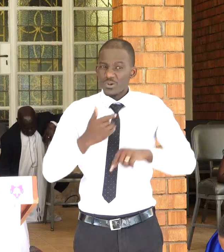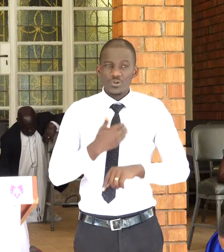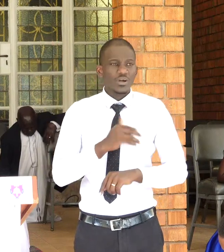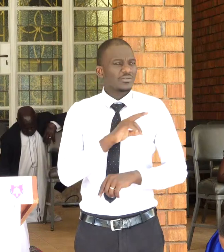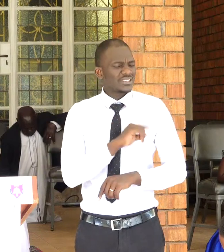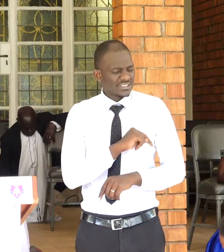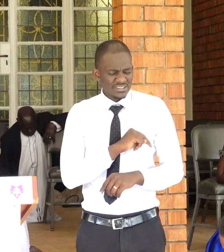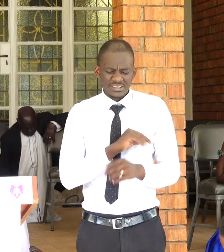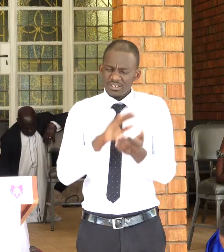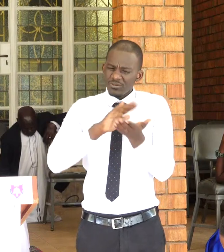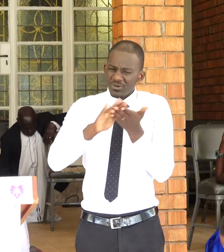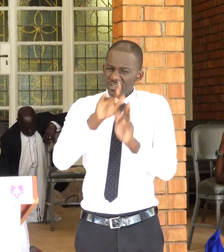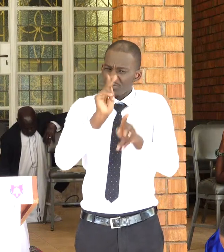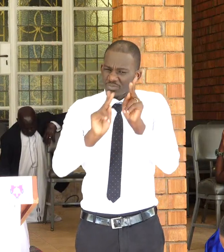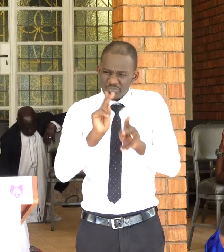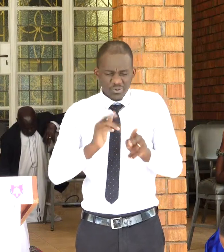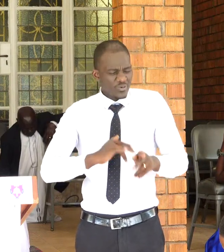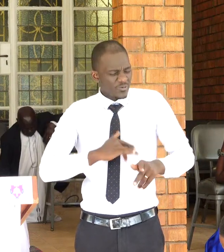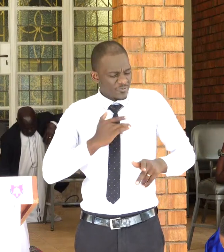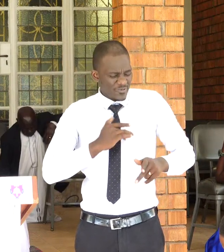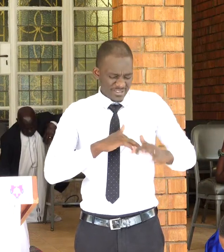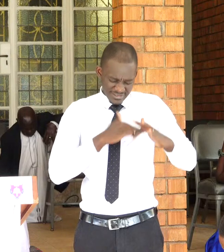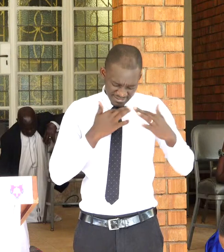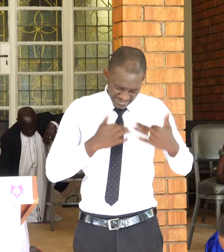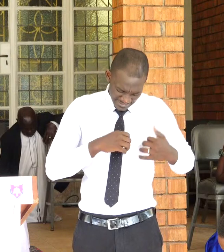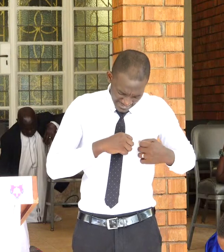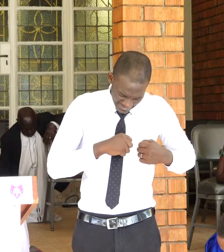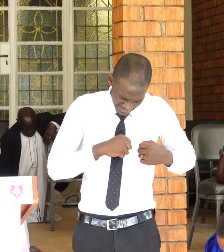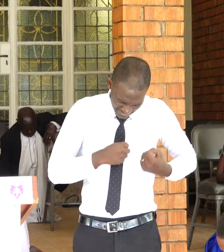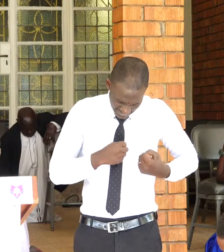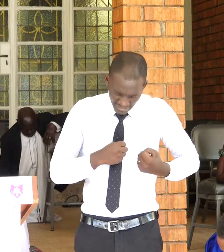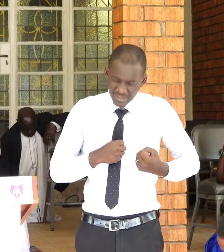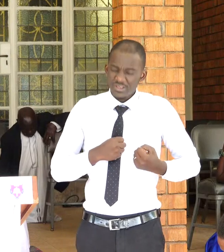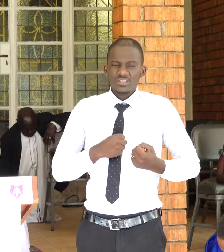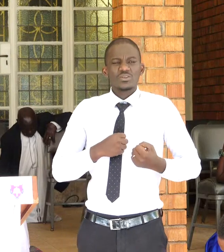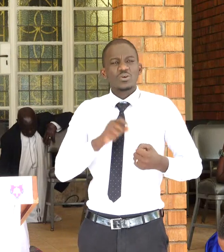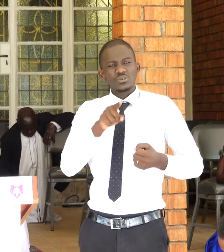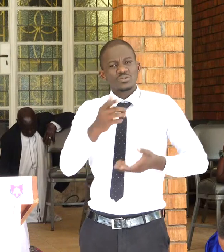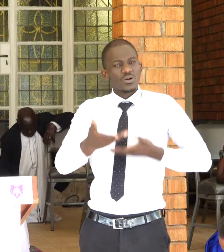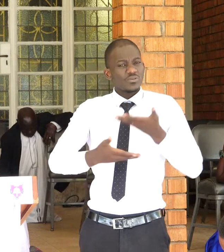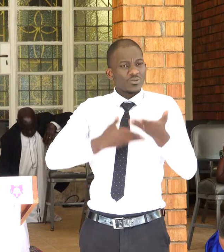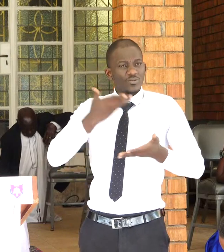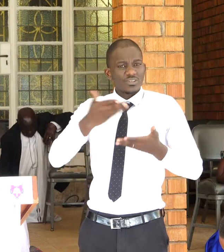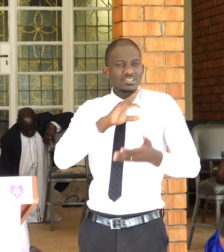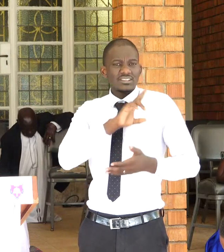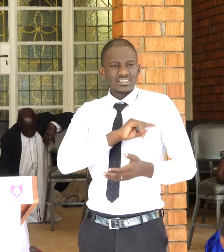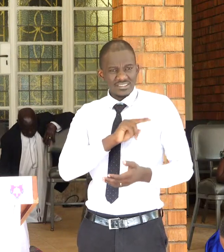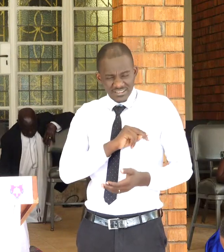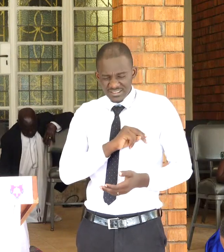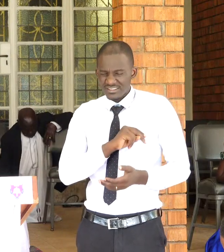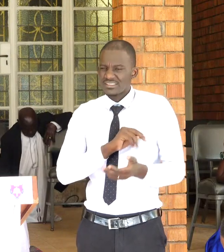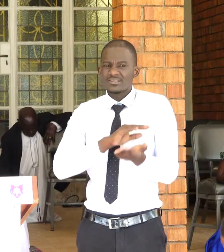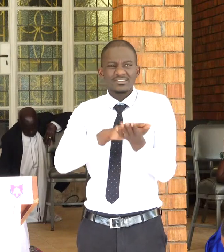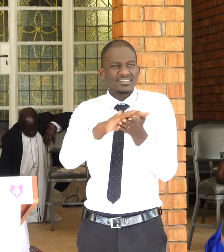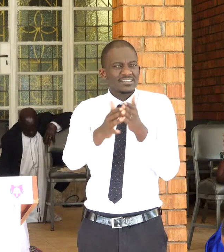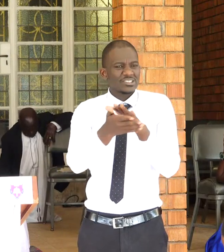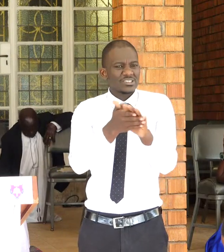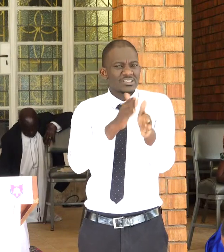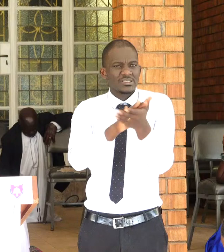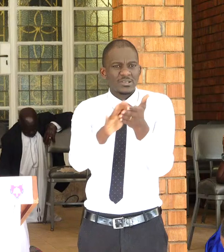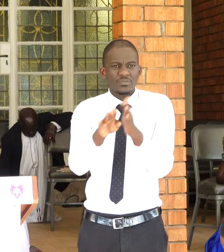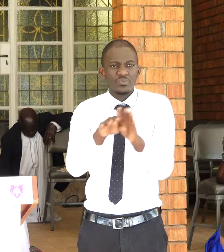obasaasire ababoneredde osaasire abatula okwonoona kwabwe obasaasire ayi Mukama naffe nga tuli